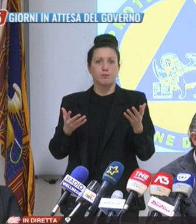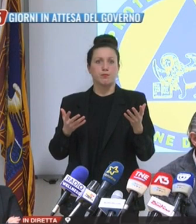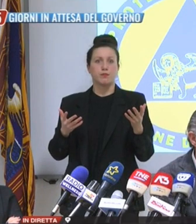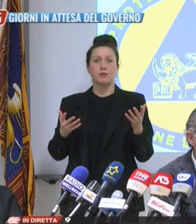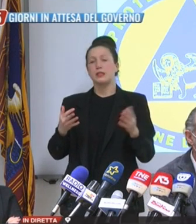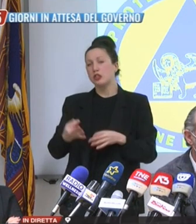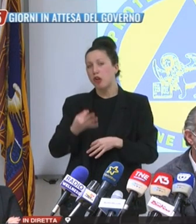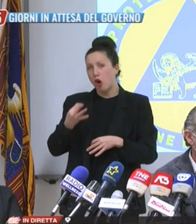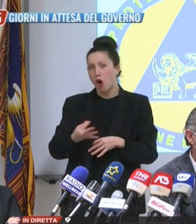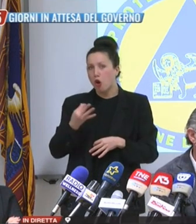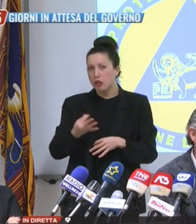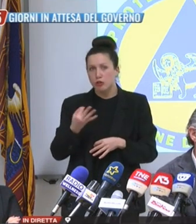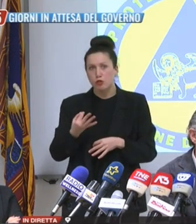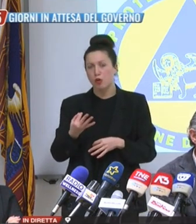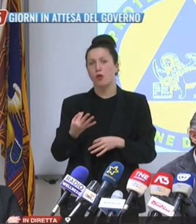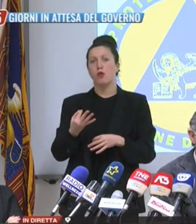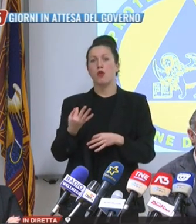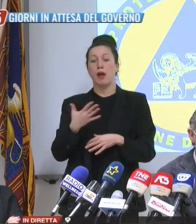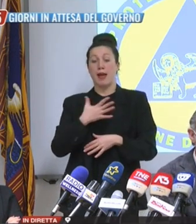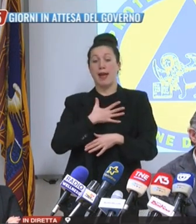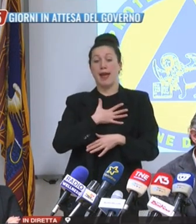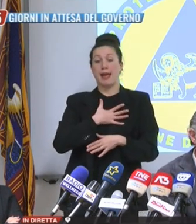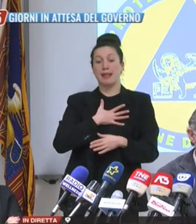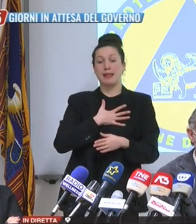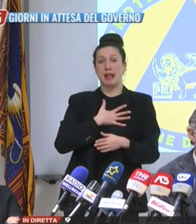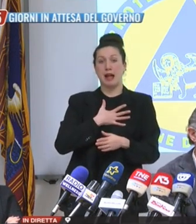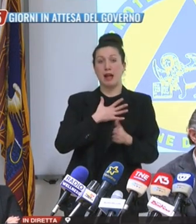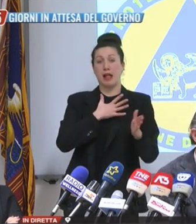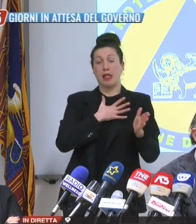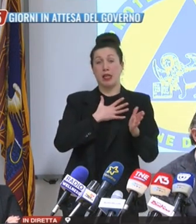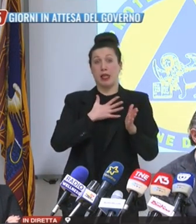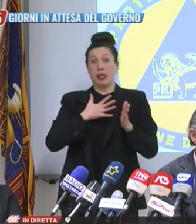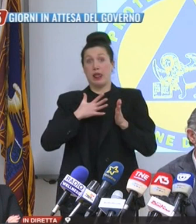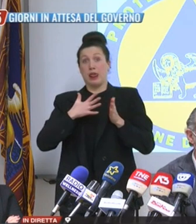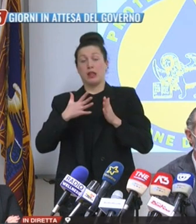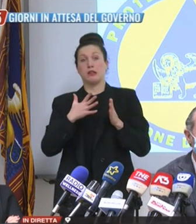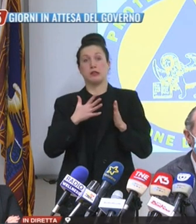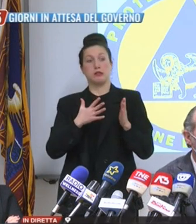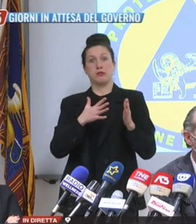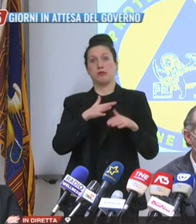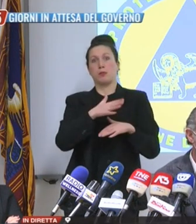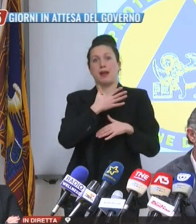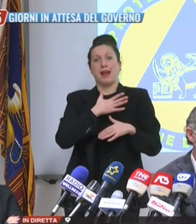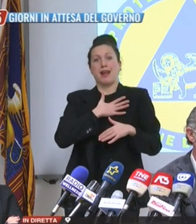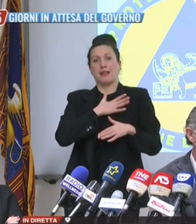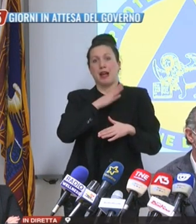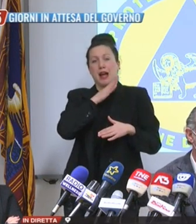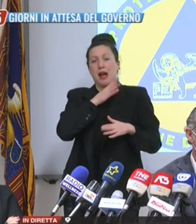comunemente più elevata è l'età, meno relazione sociale è prevista. E